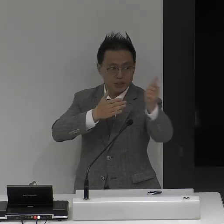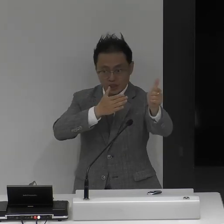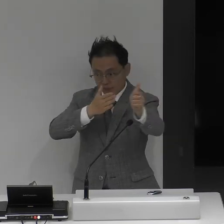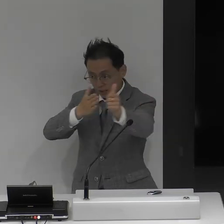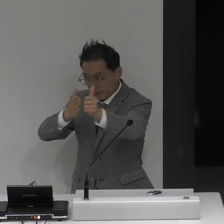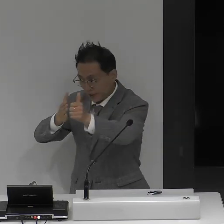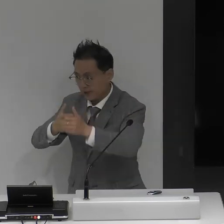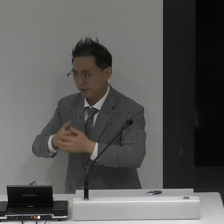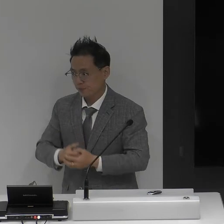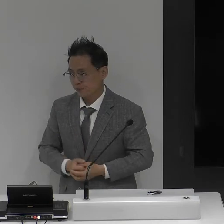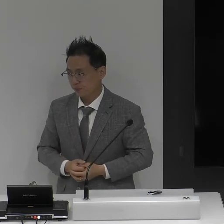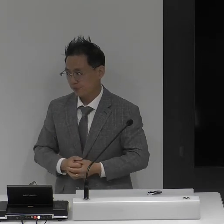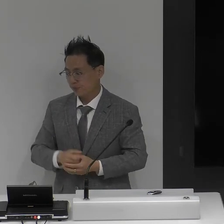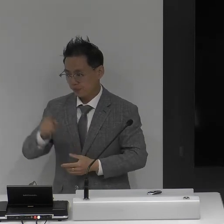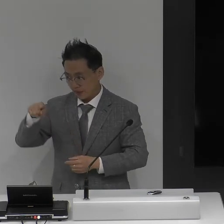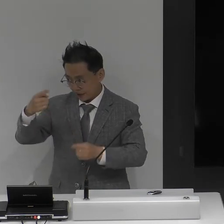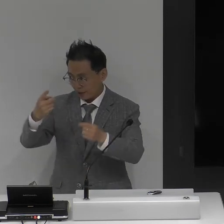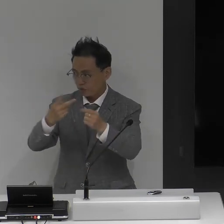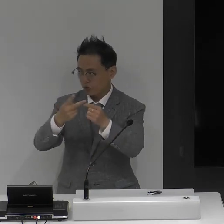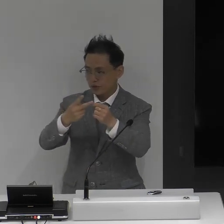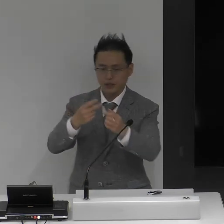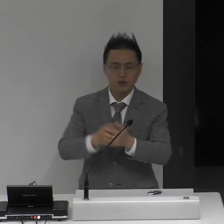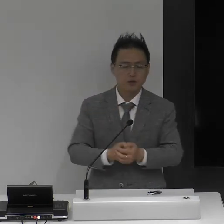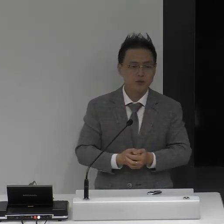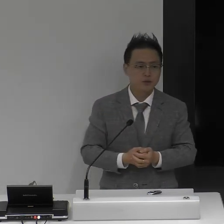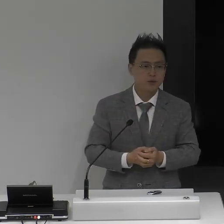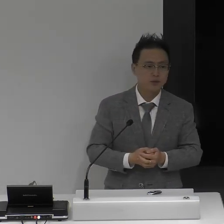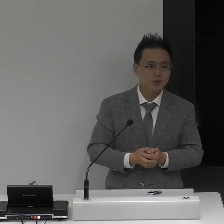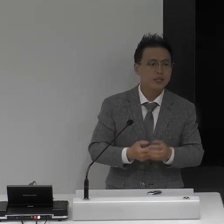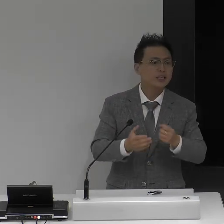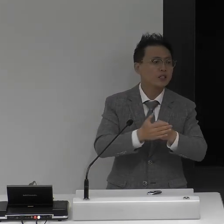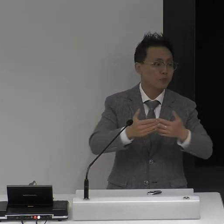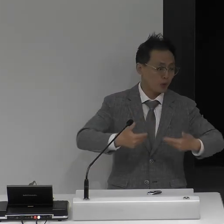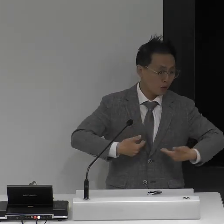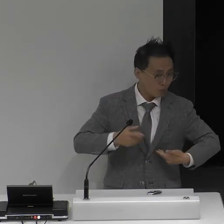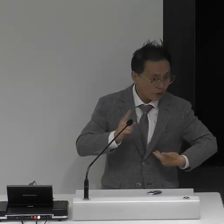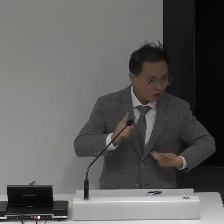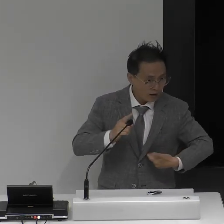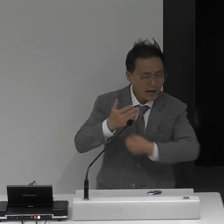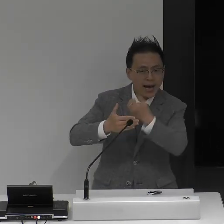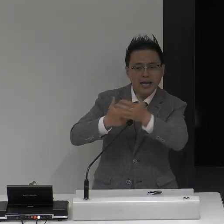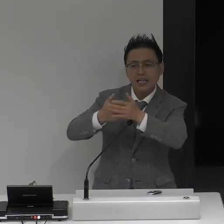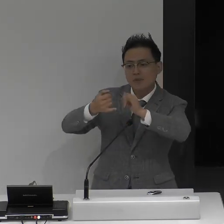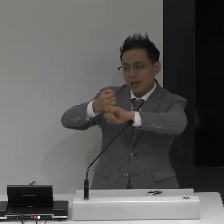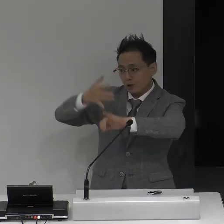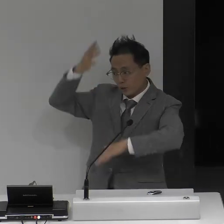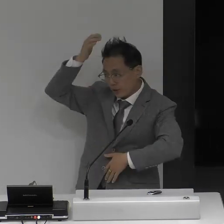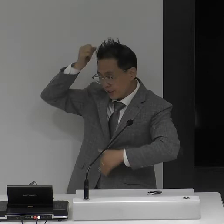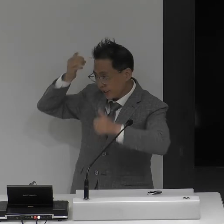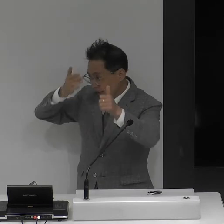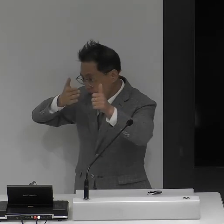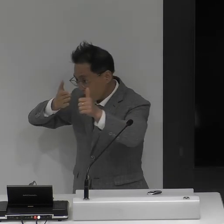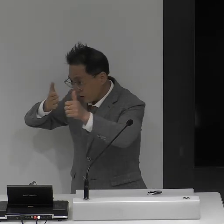바랍니다. 두 번째요. 그래서 필요한 건 뭐예요? 하나님의 약속을